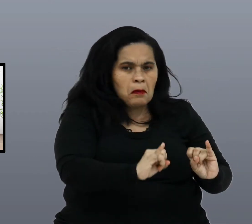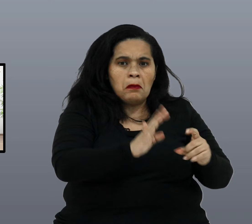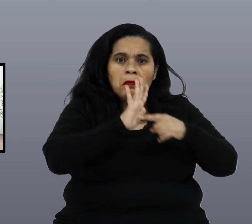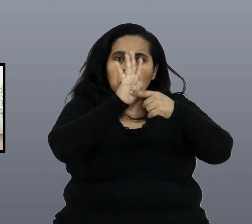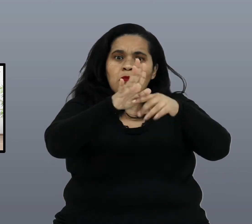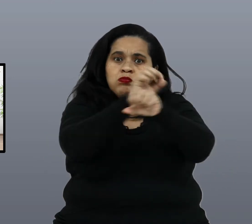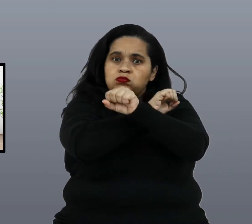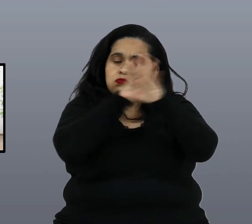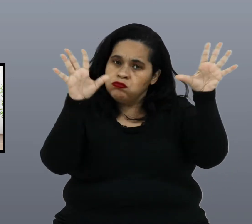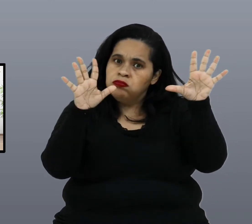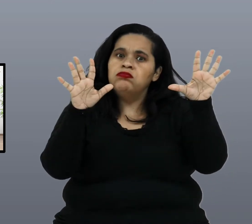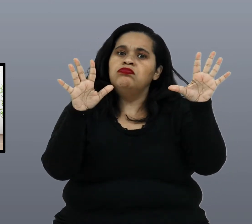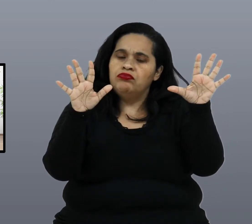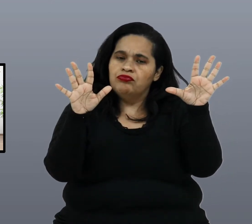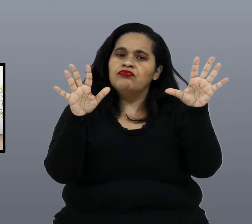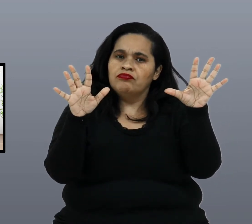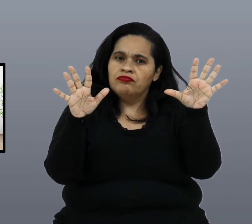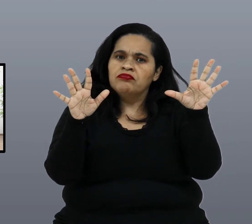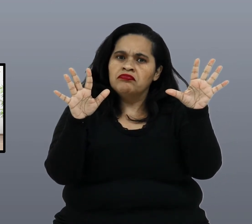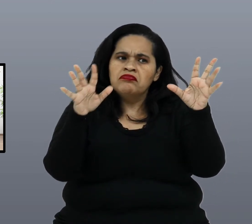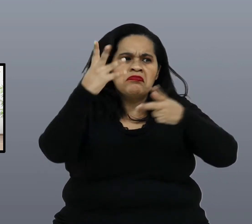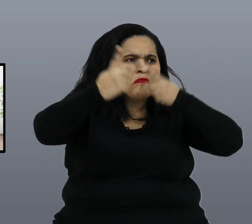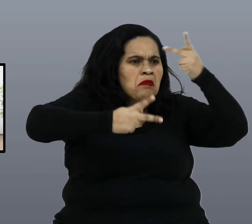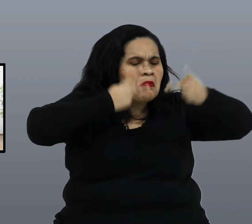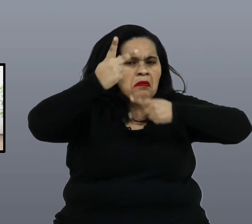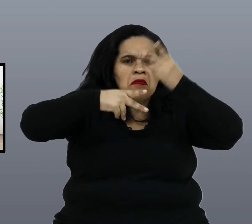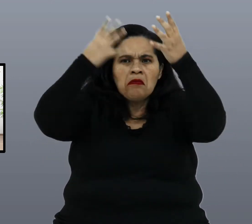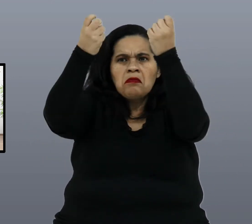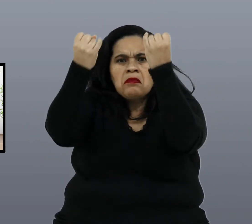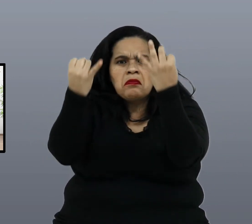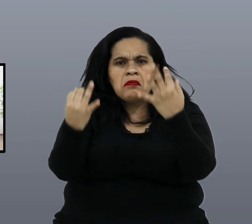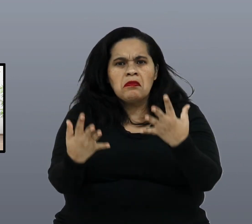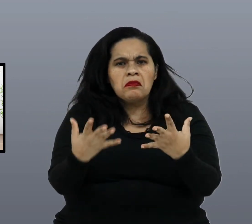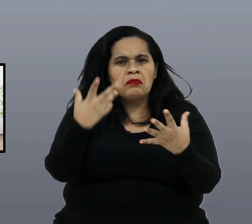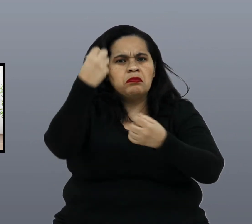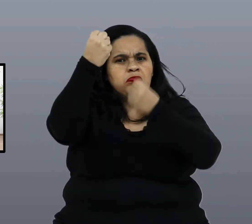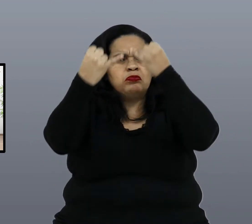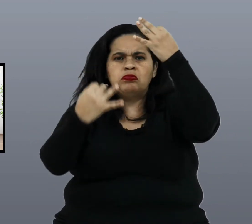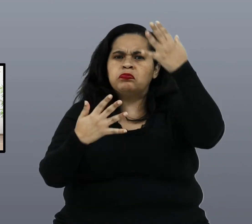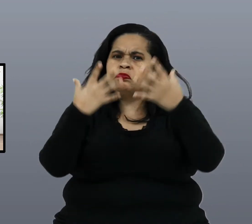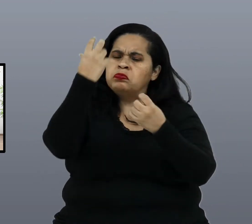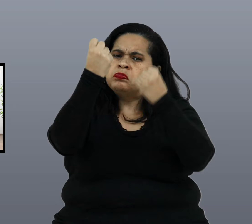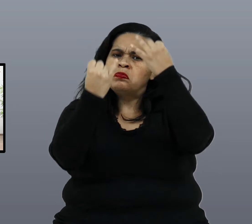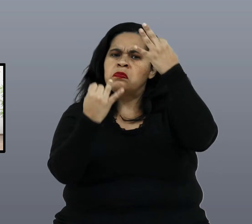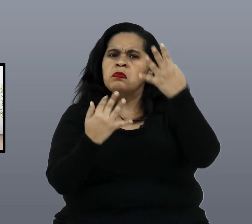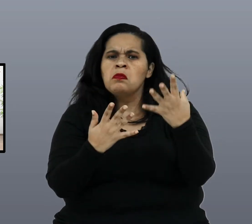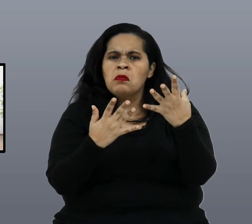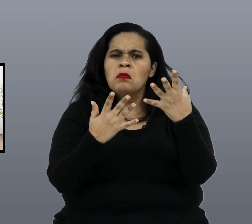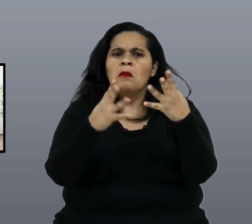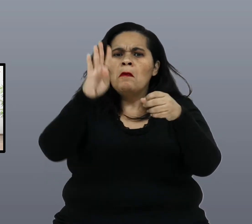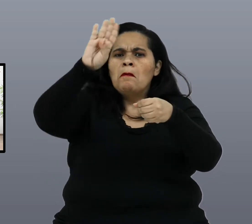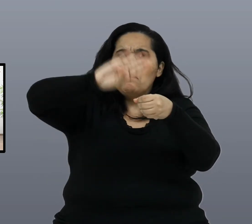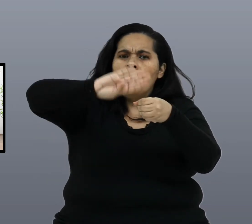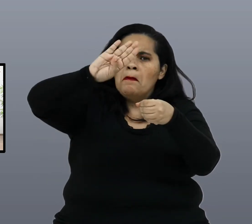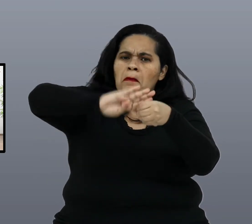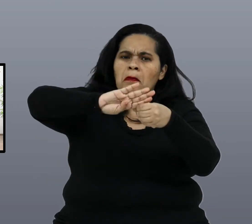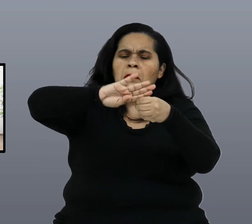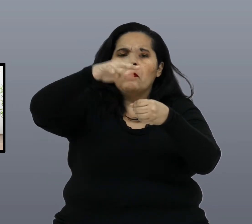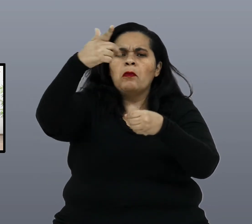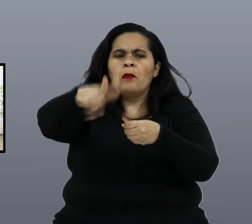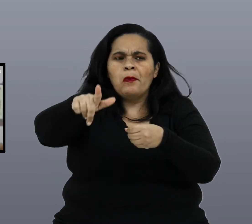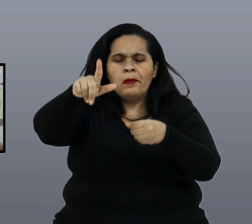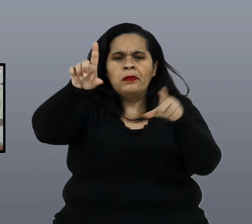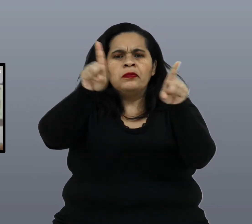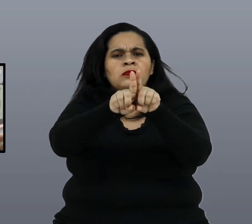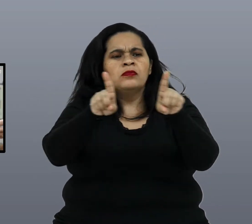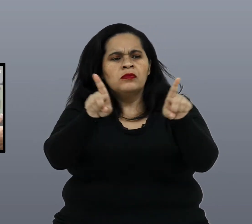claramente, pelo relato histórico, é a Babilônia, assim como os medos persas lá, o que eles fizeram